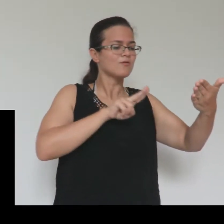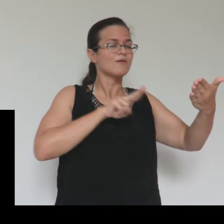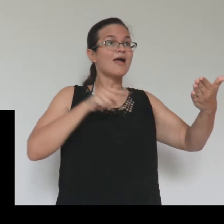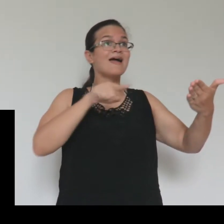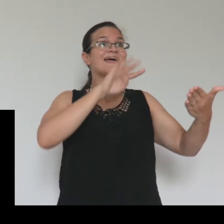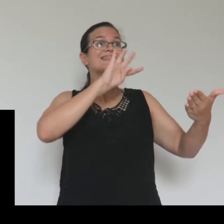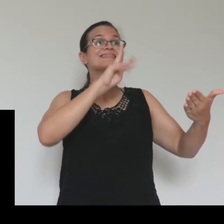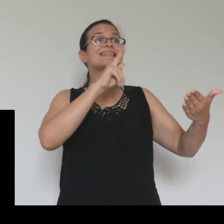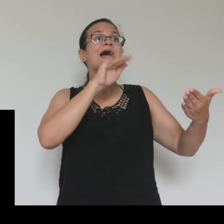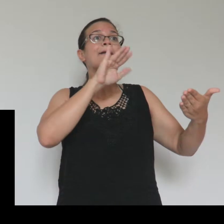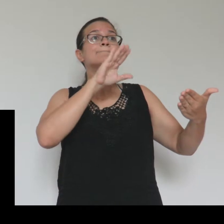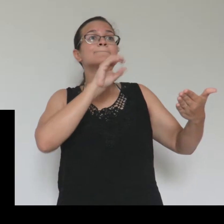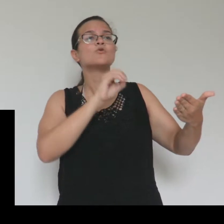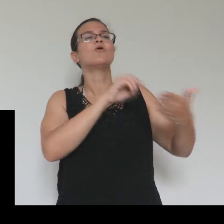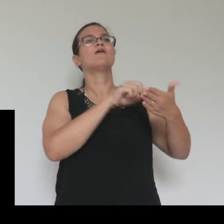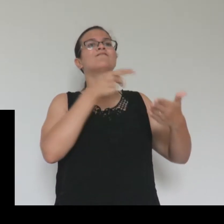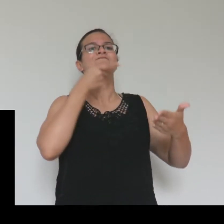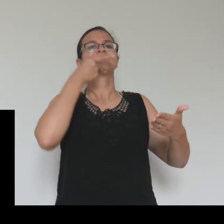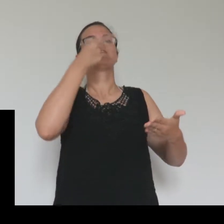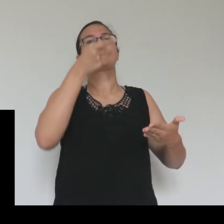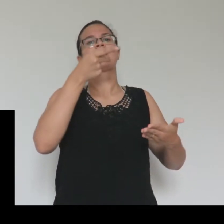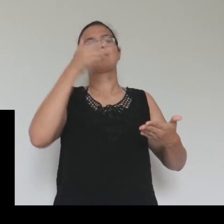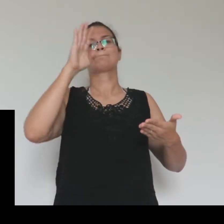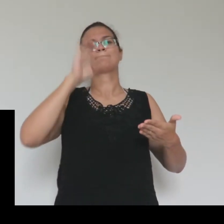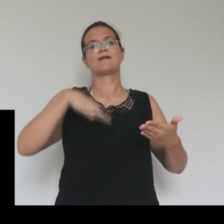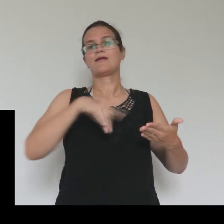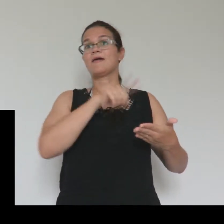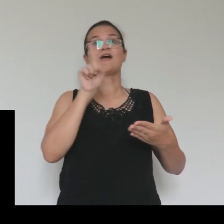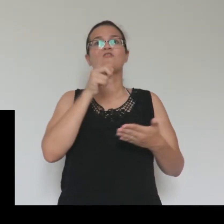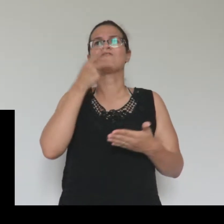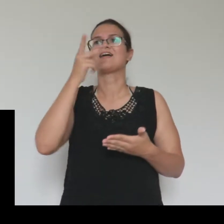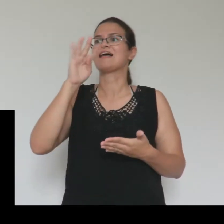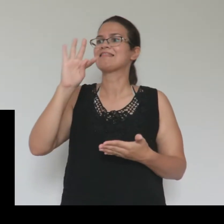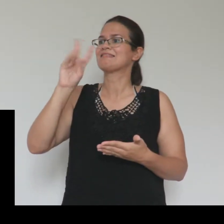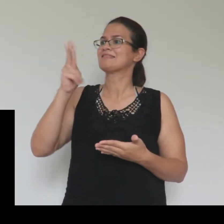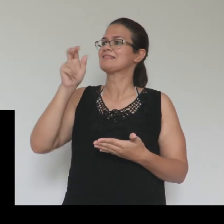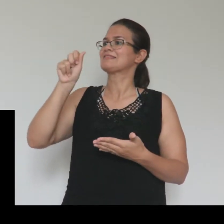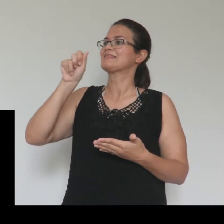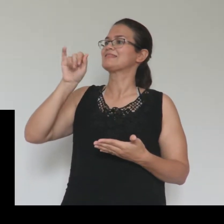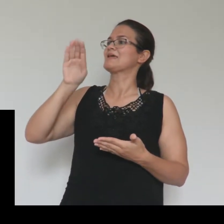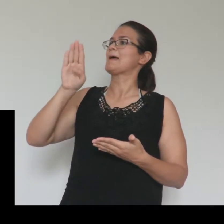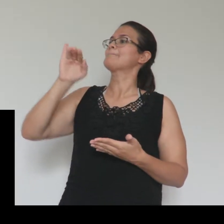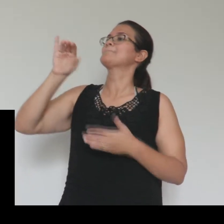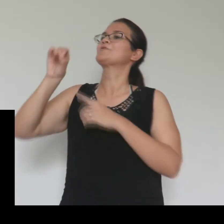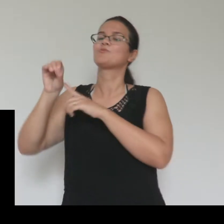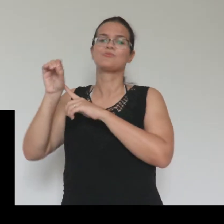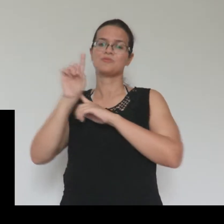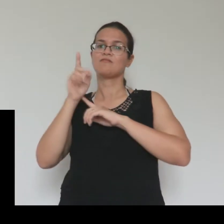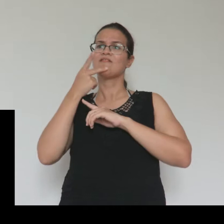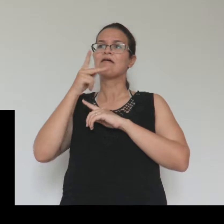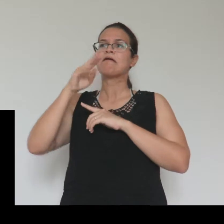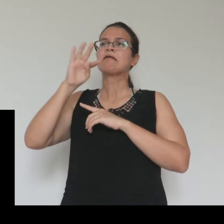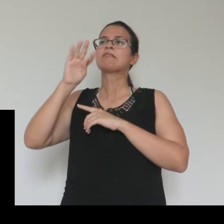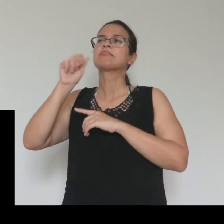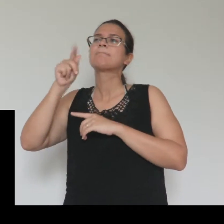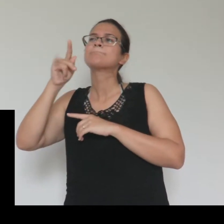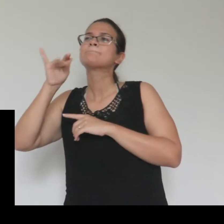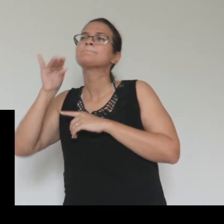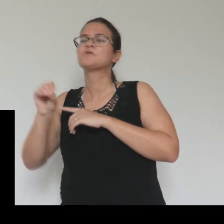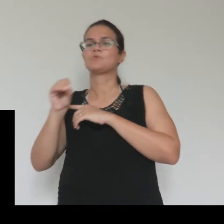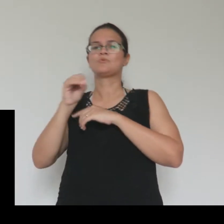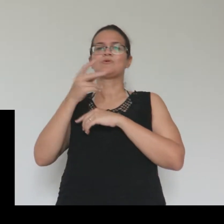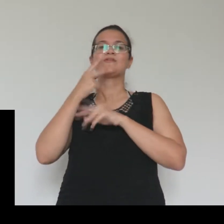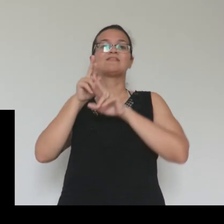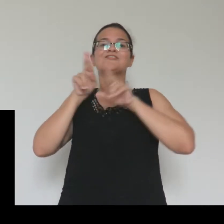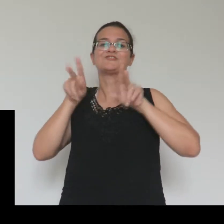Tábio foi o que ela pronunciou melhor. Porém, ela não fala Tábio, ela fala Tapeu, Tapeu. Então, essa é a forma